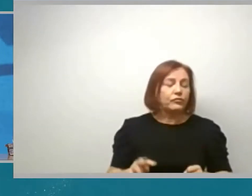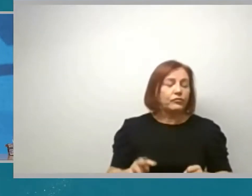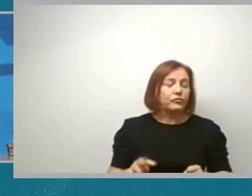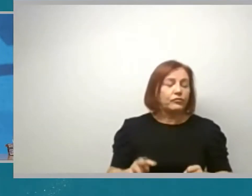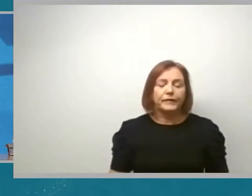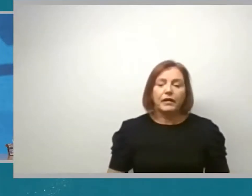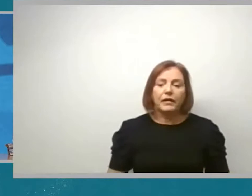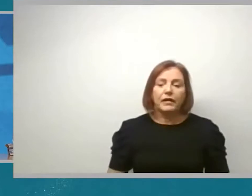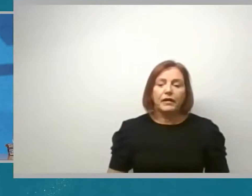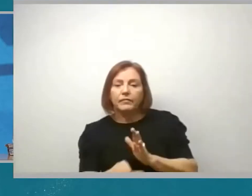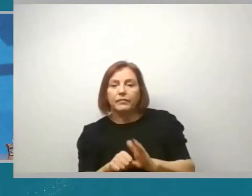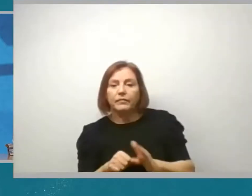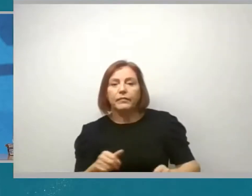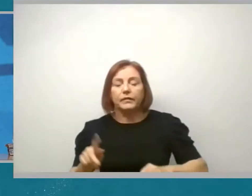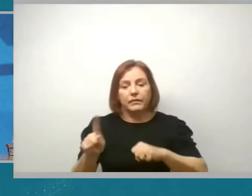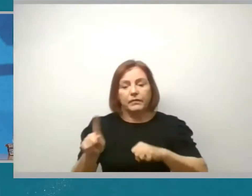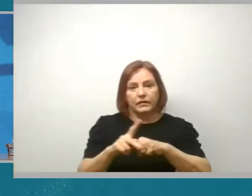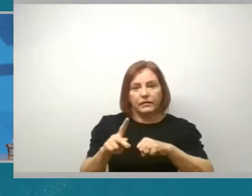1:7.